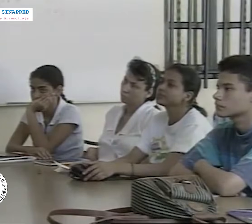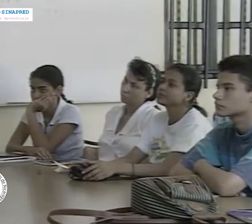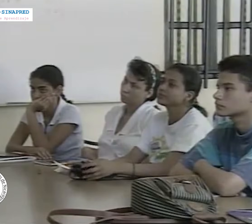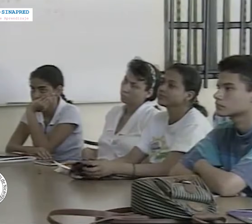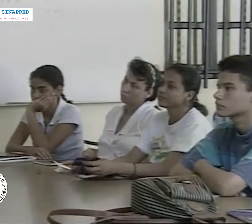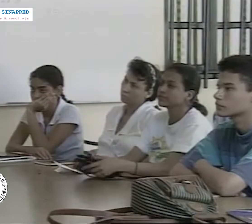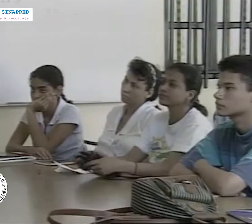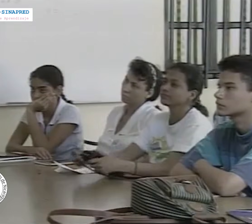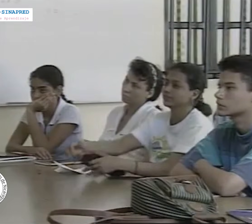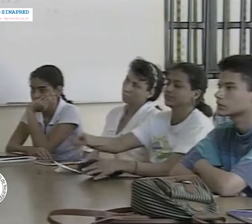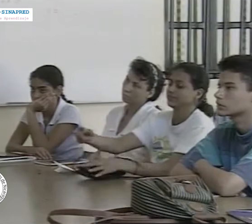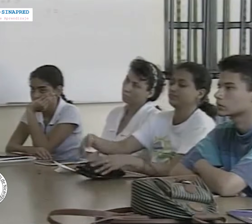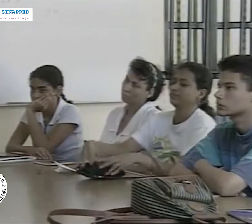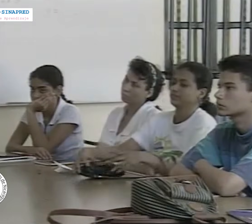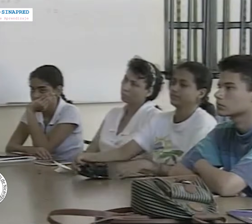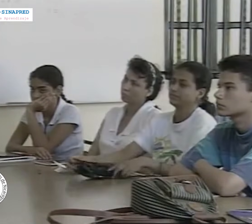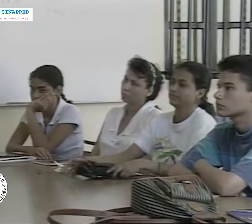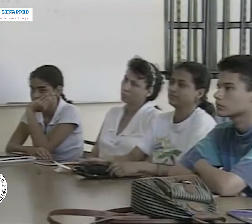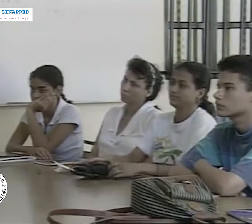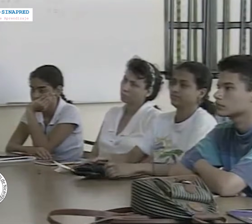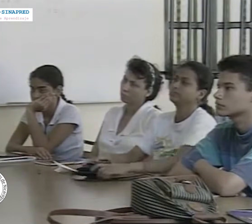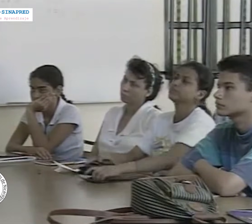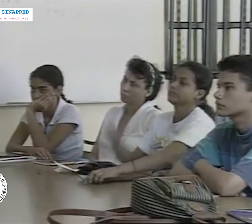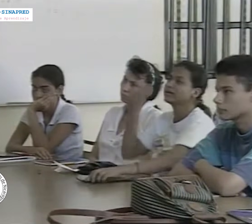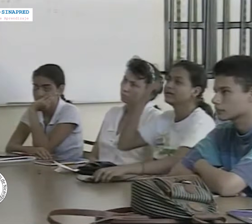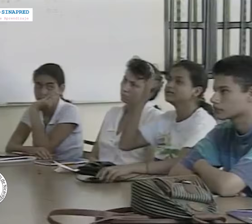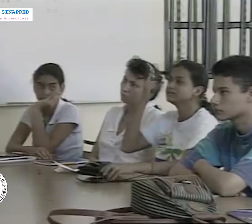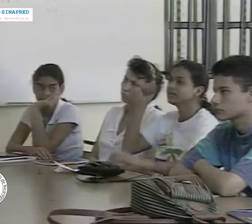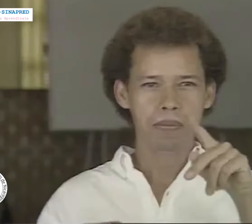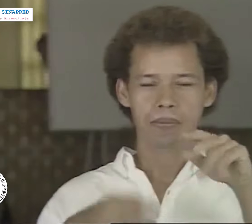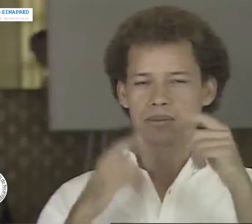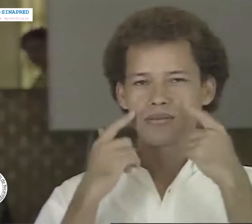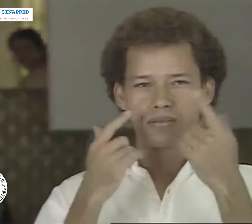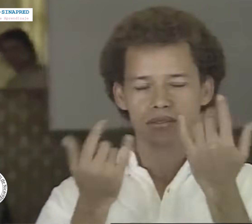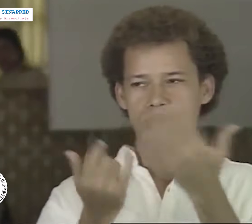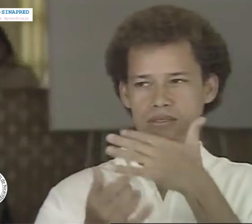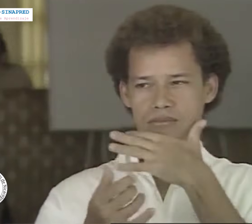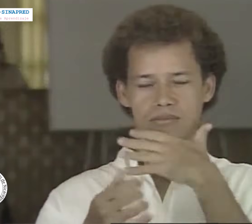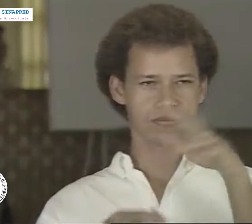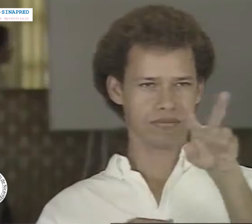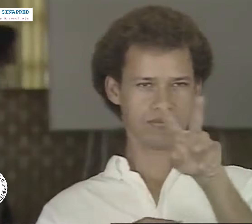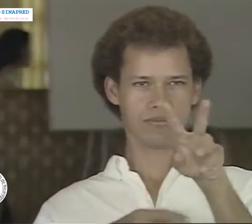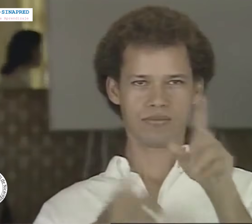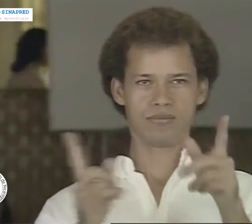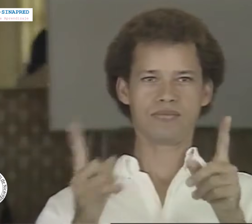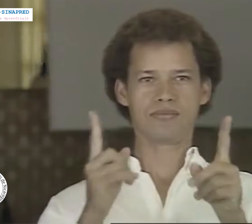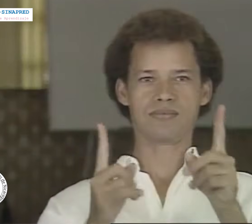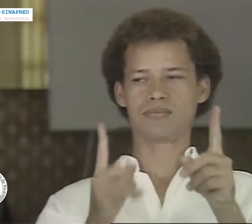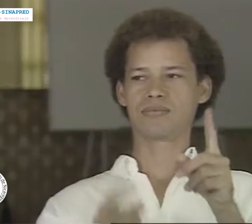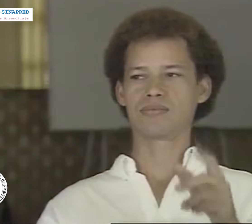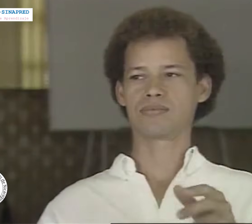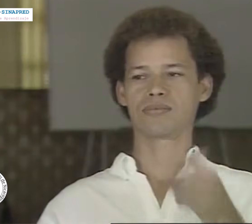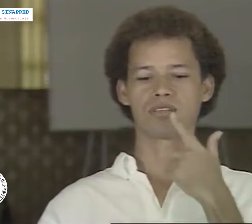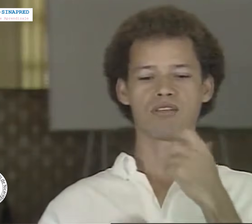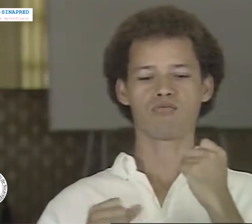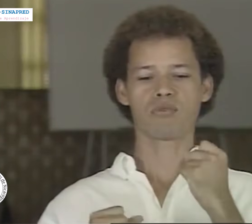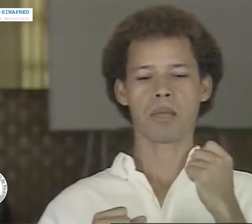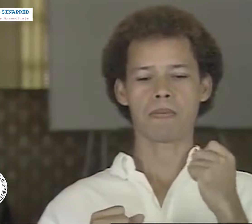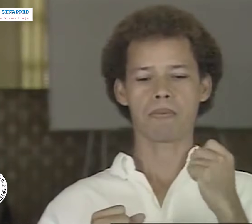del país. El lenguaje no fue impulsado por el gobierno, sino que evolucionó naturalmente a partir de la comunicación entre los